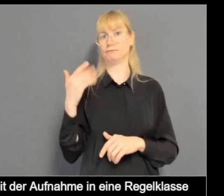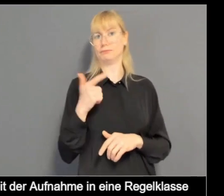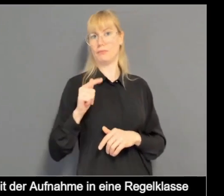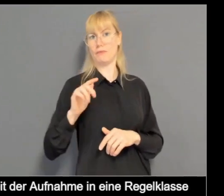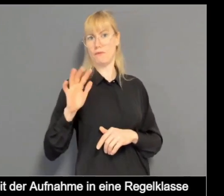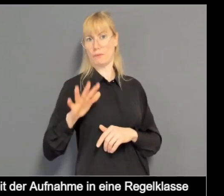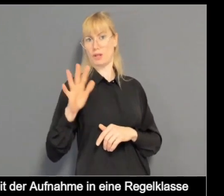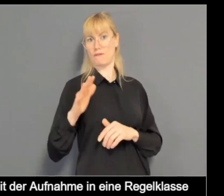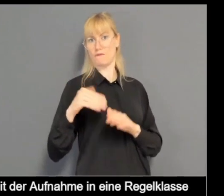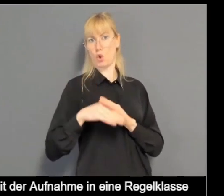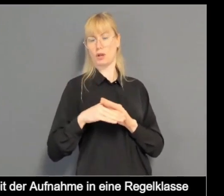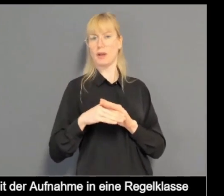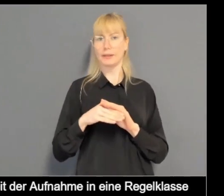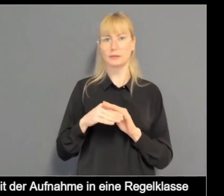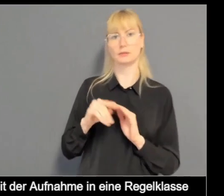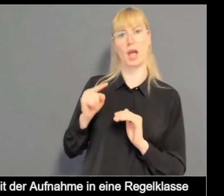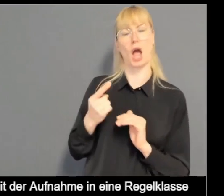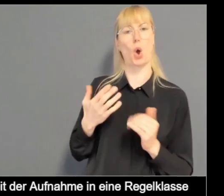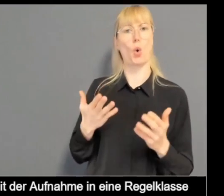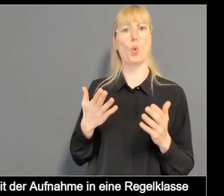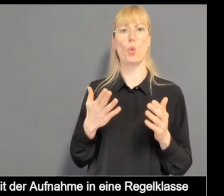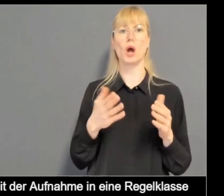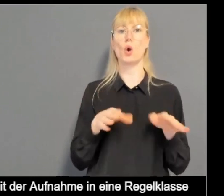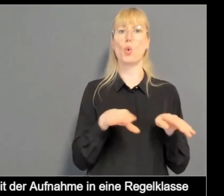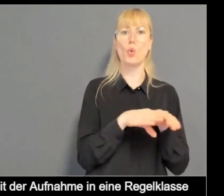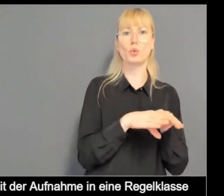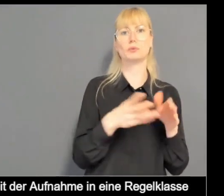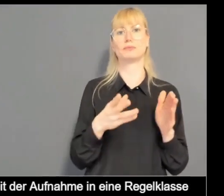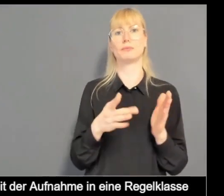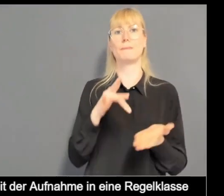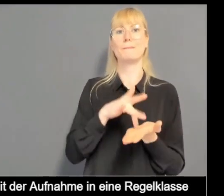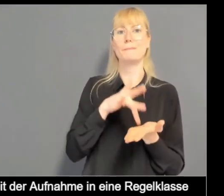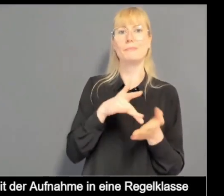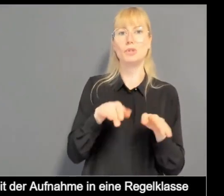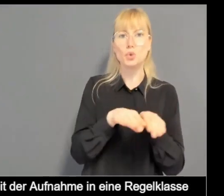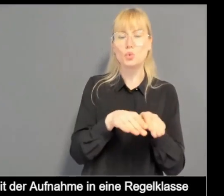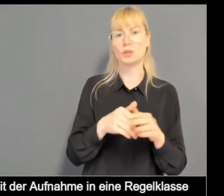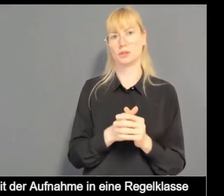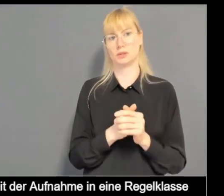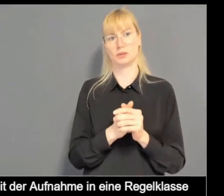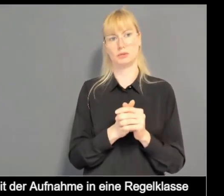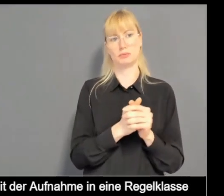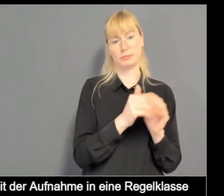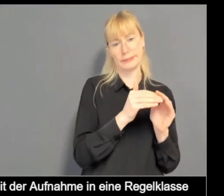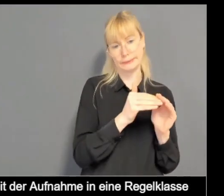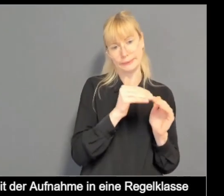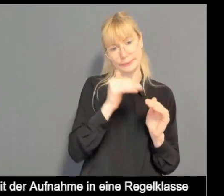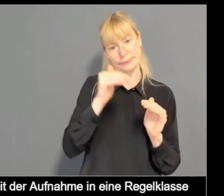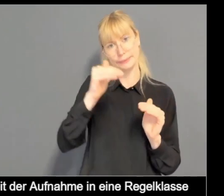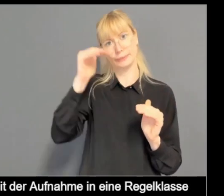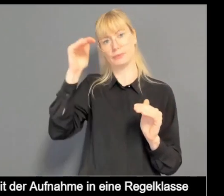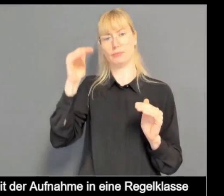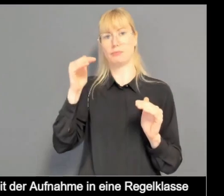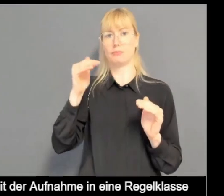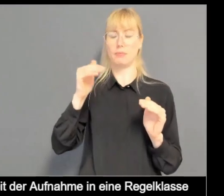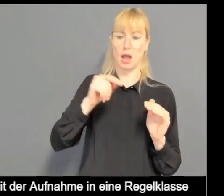heißt, nicht nur, wie es bei den Flüchtlingsklassen war, insbesondere den Deutschklassen, die Grund- und Mittelschulen, sondern alle. Es